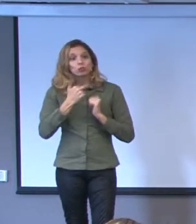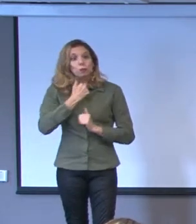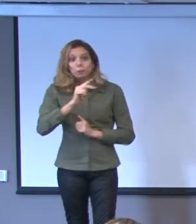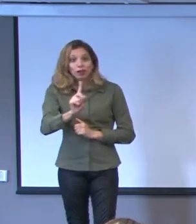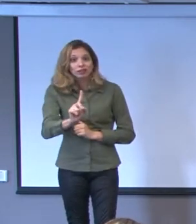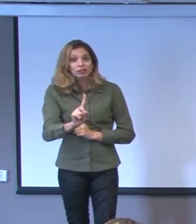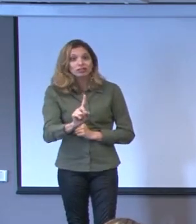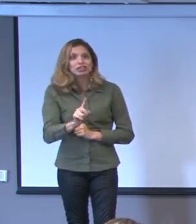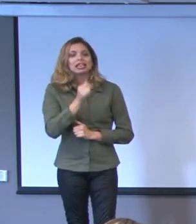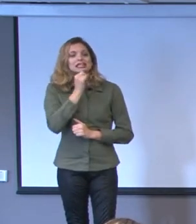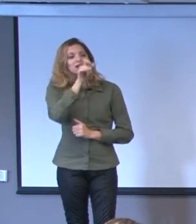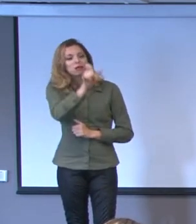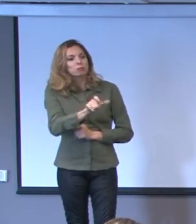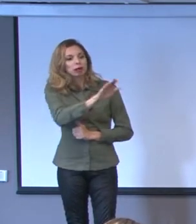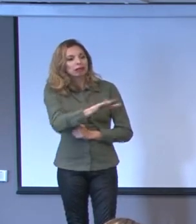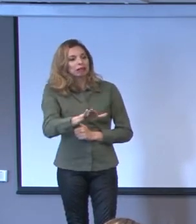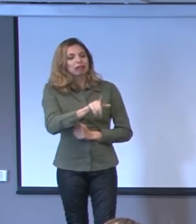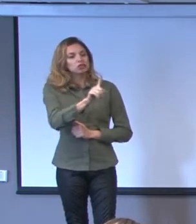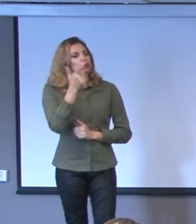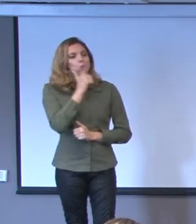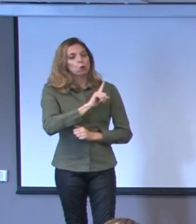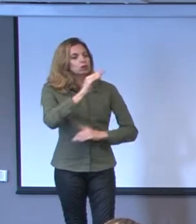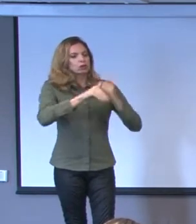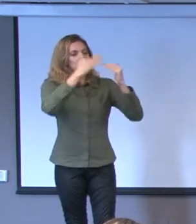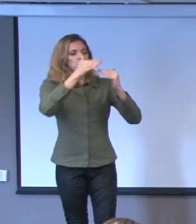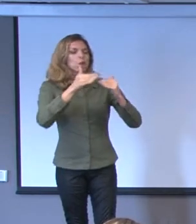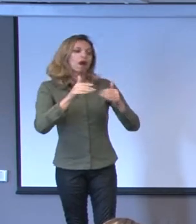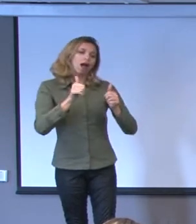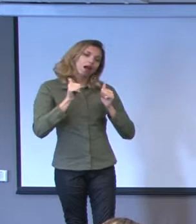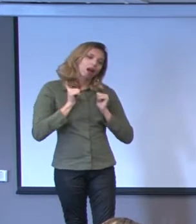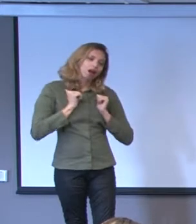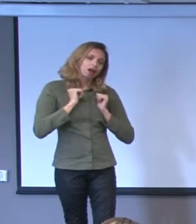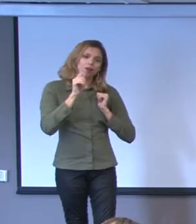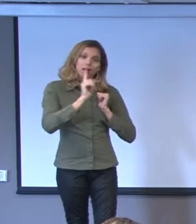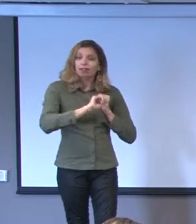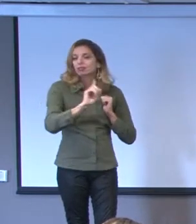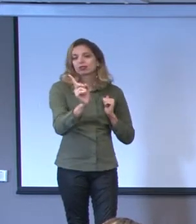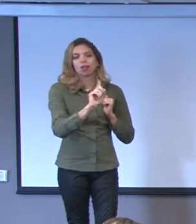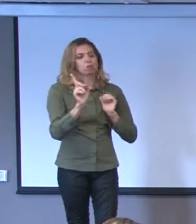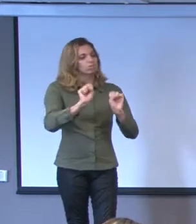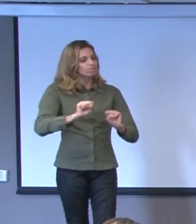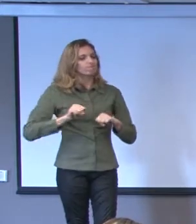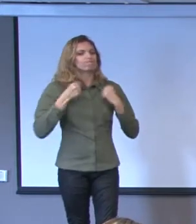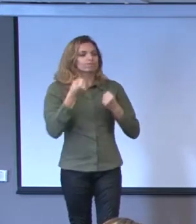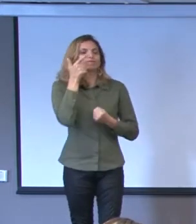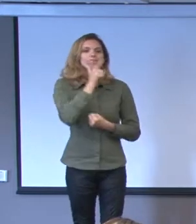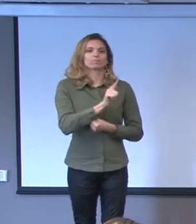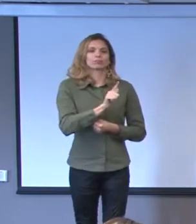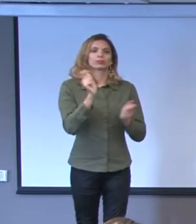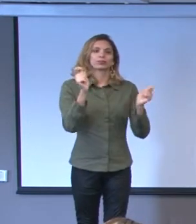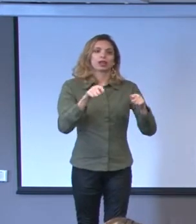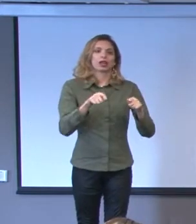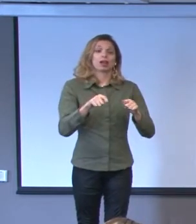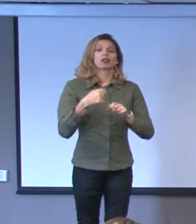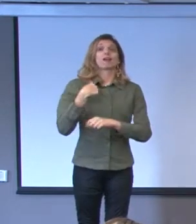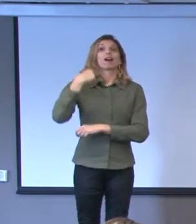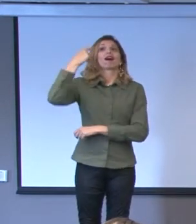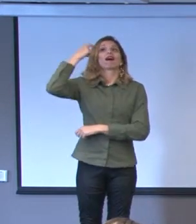tinham sucesso escolar. E aí, só para encerrar, eu acho que as altas expectativas, né, que para mim